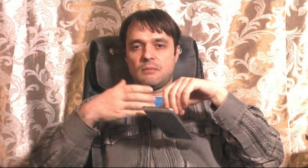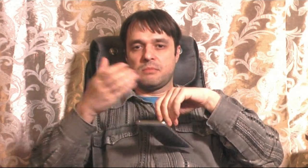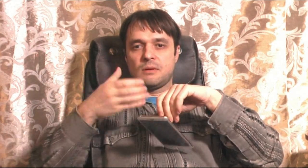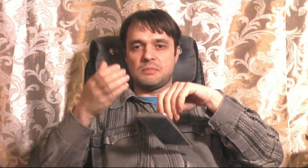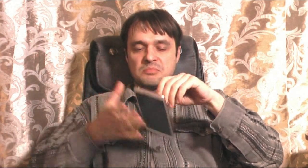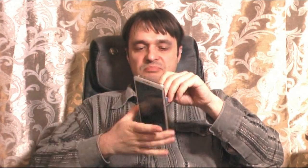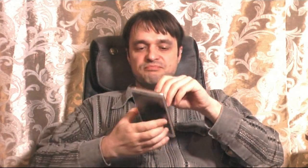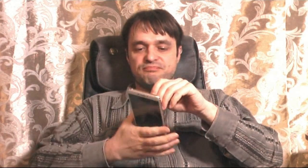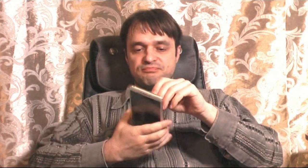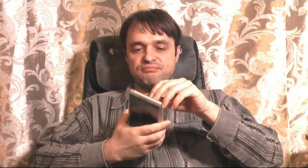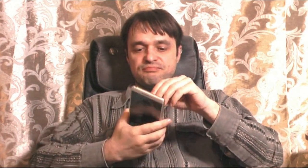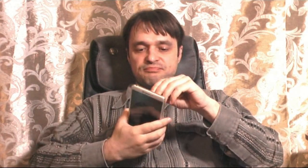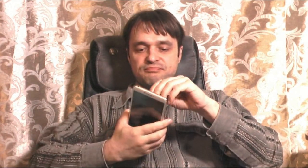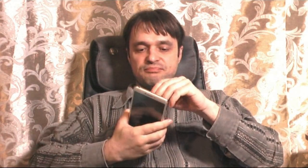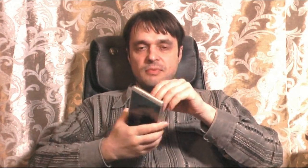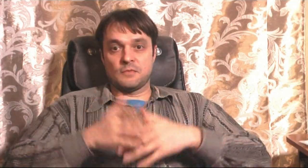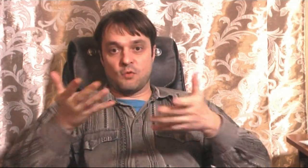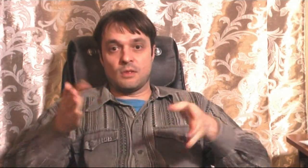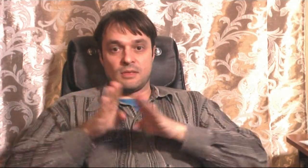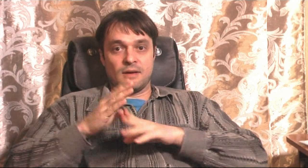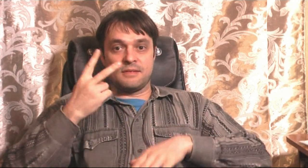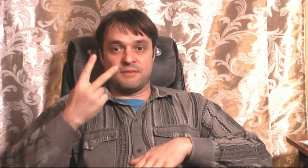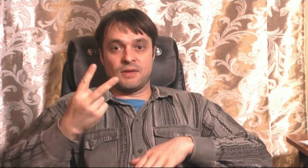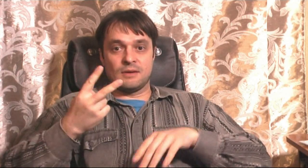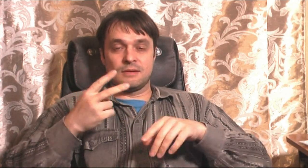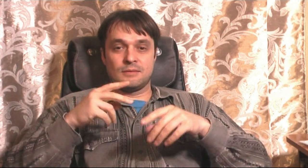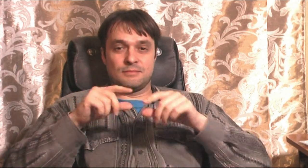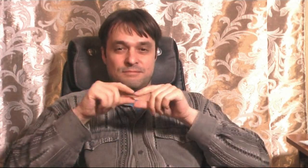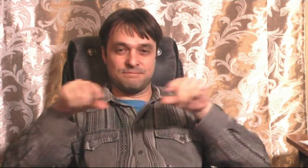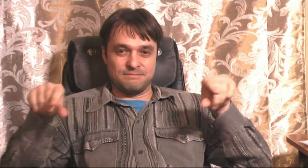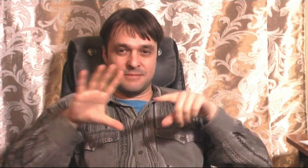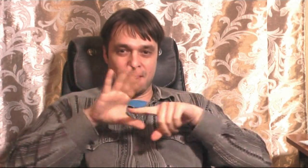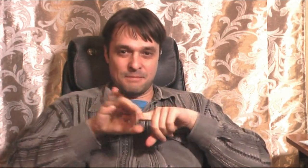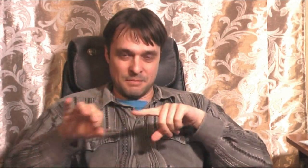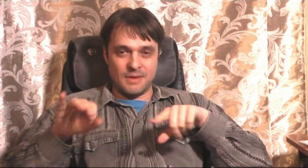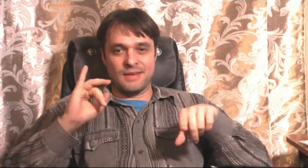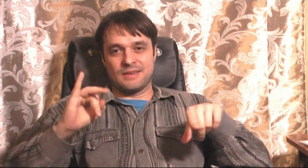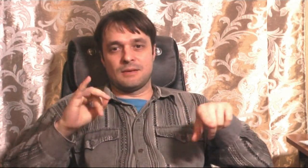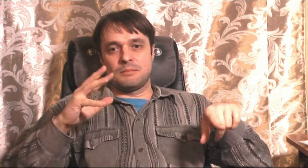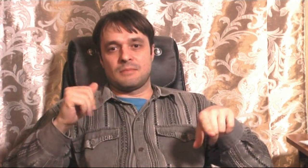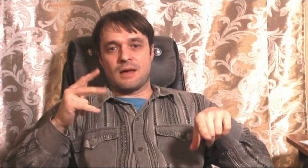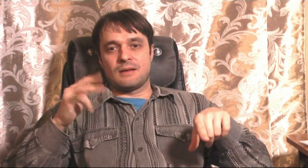противников, значит, в том числе и был указан номер. Занимает спокойно, с запасом проходит в